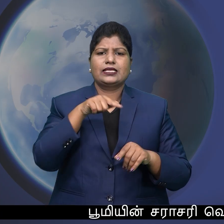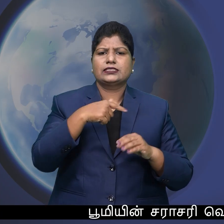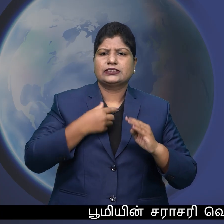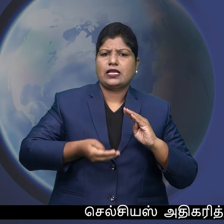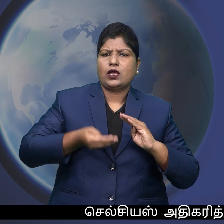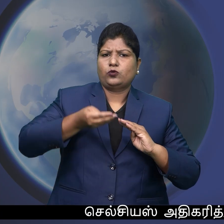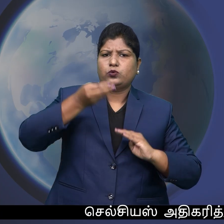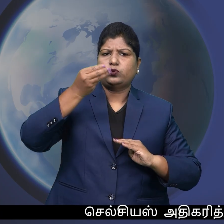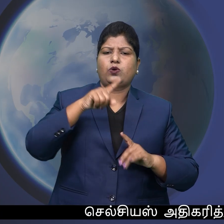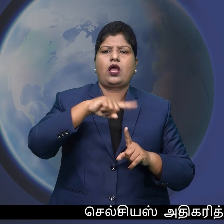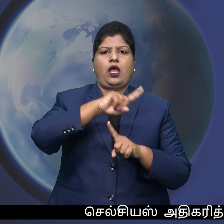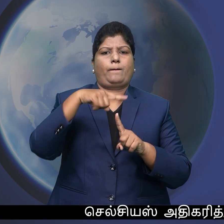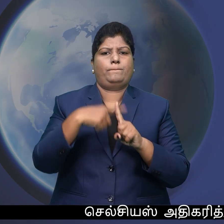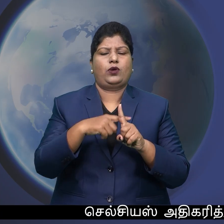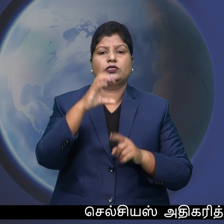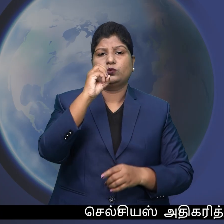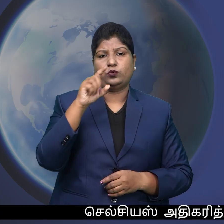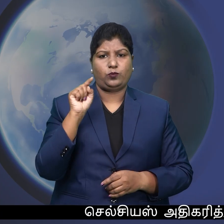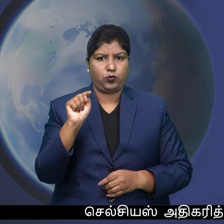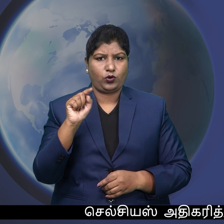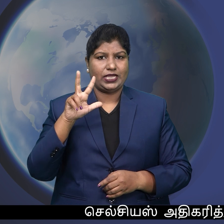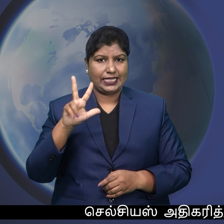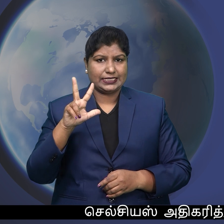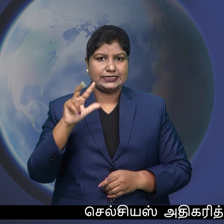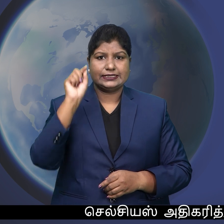செல்சியஸ் அதிகரித்துள்ளதாக கூறப்படுகிறது.